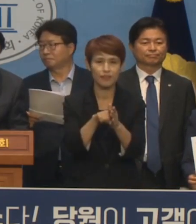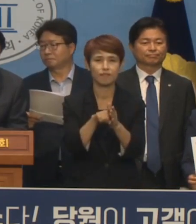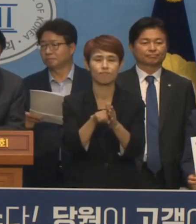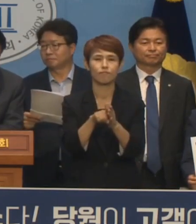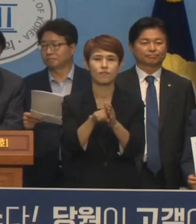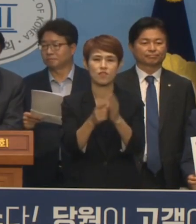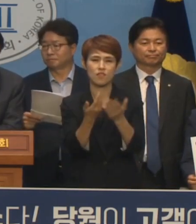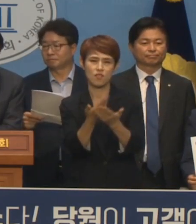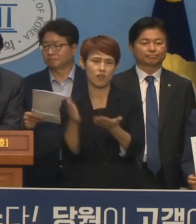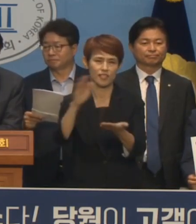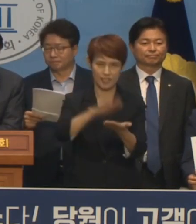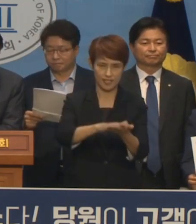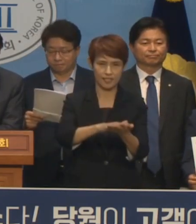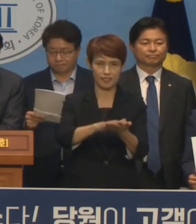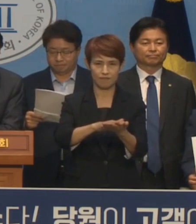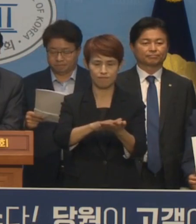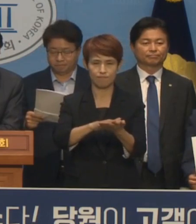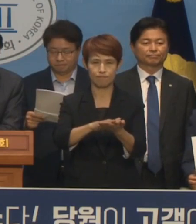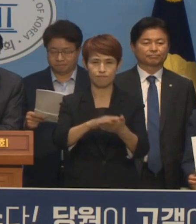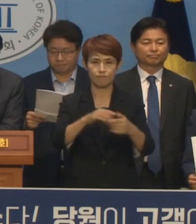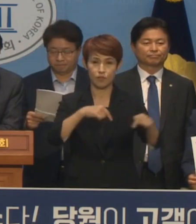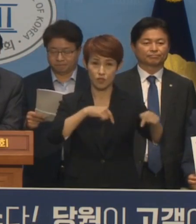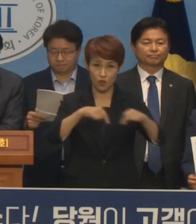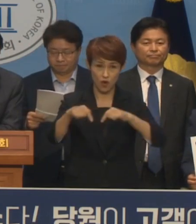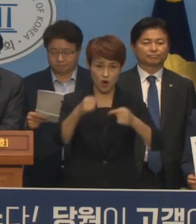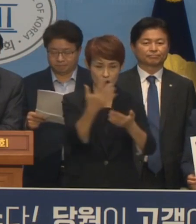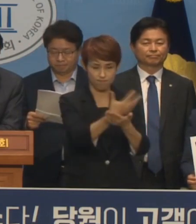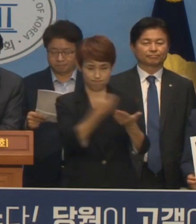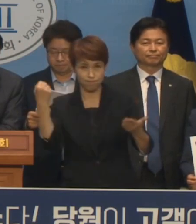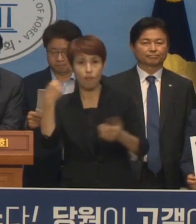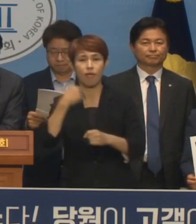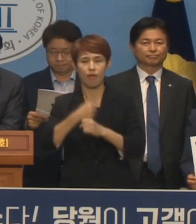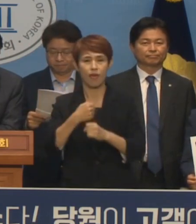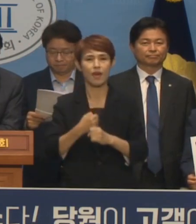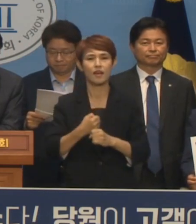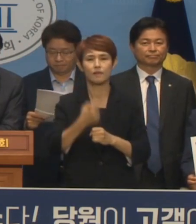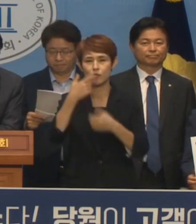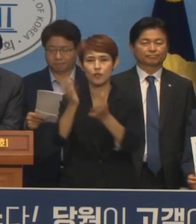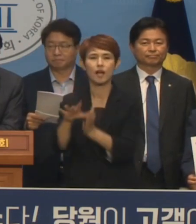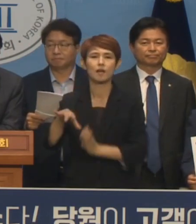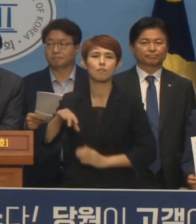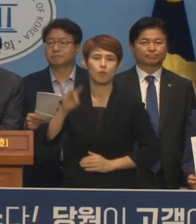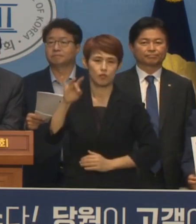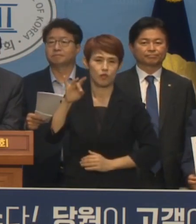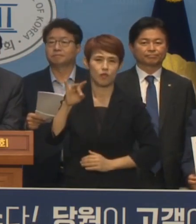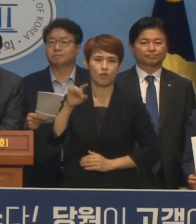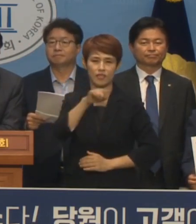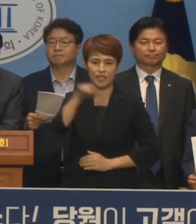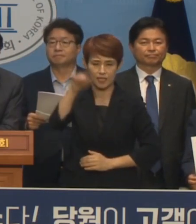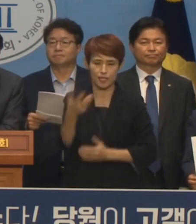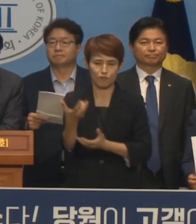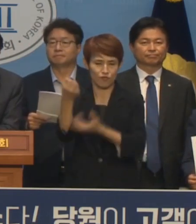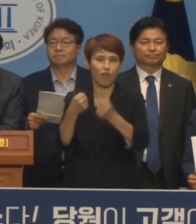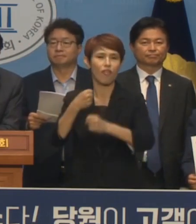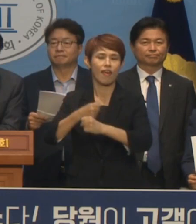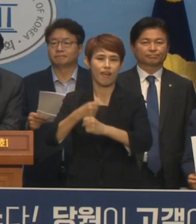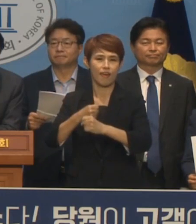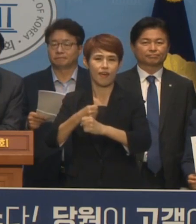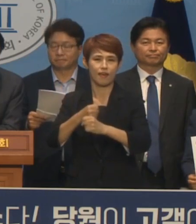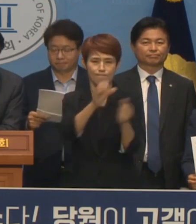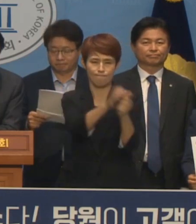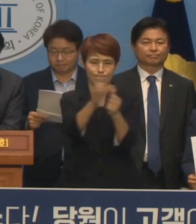분권혁신, 정권교체 기치로 민주당부터 자치분권하는 당원들의 명령을 이행하고